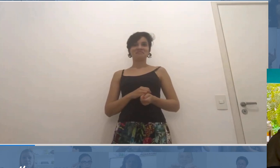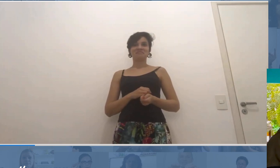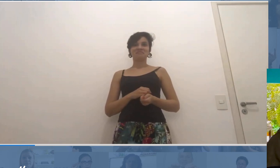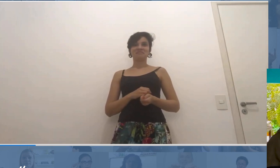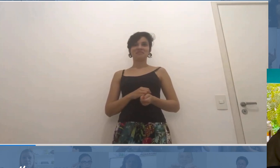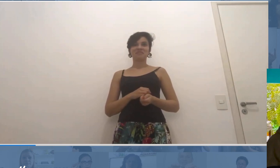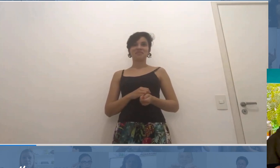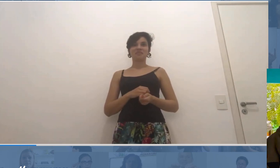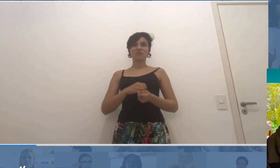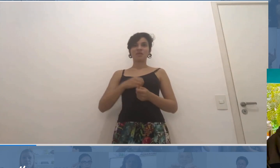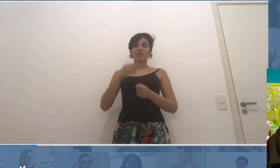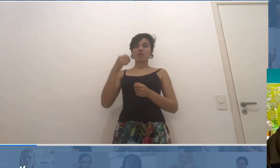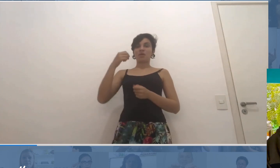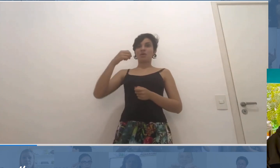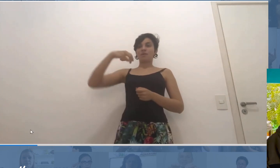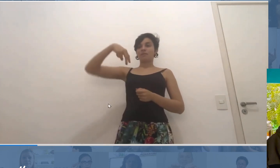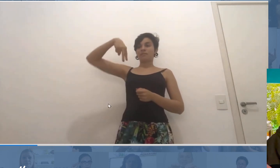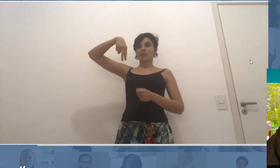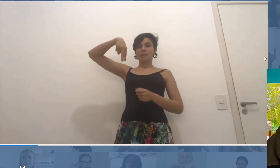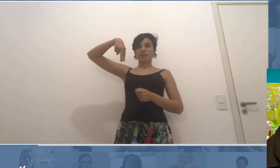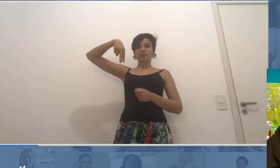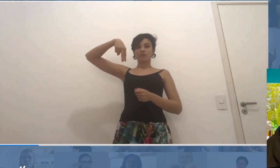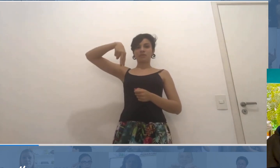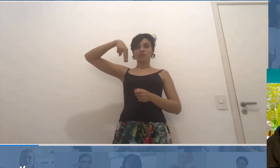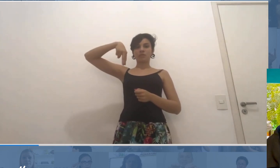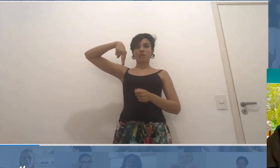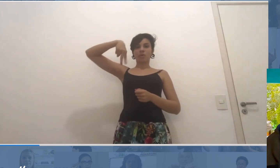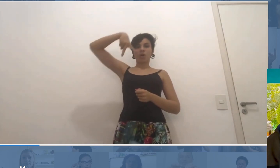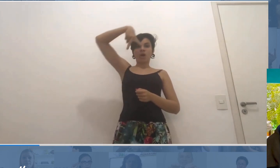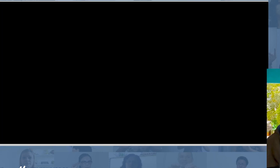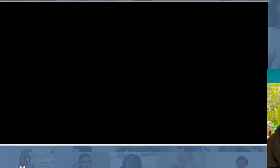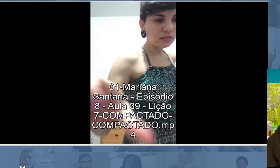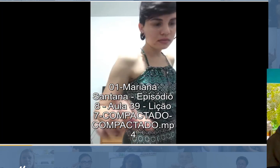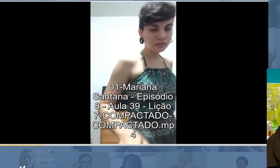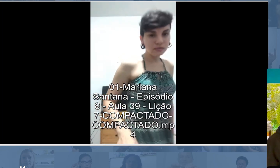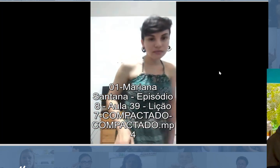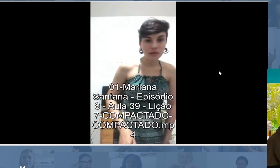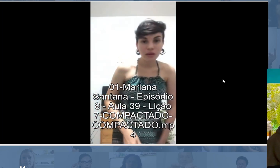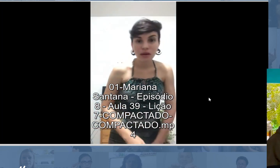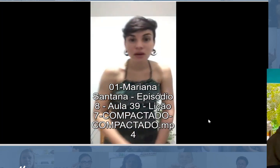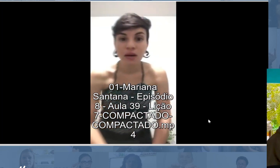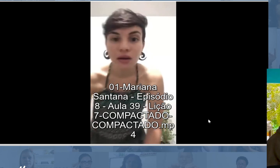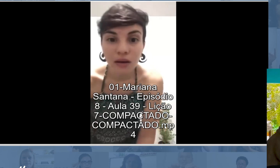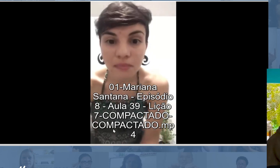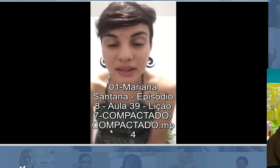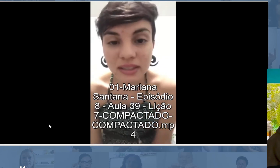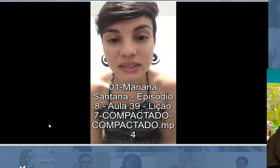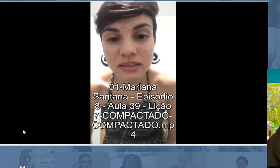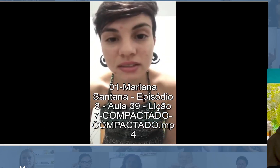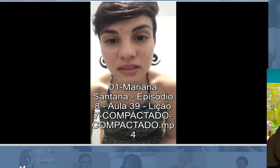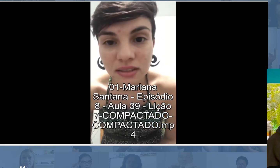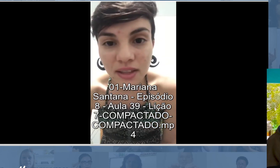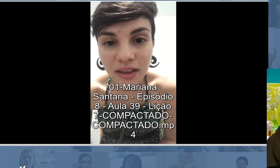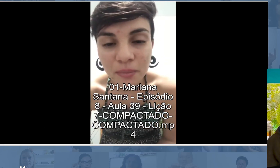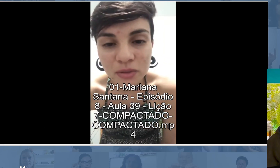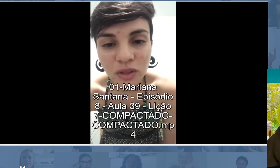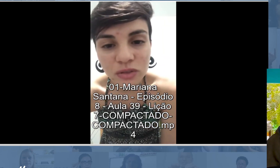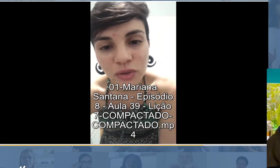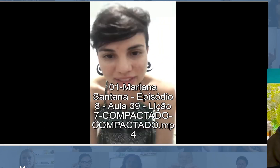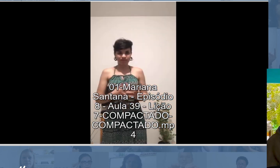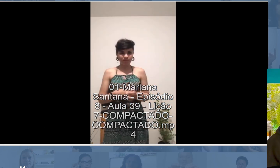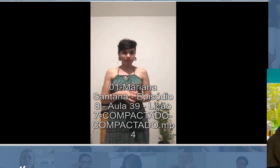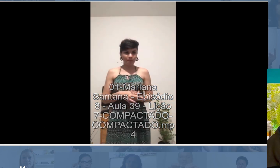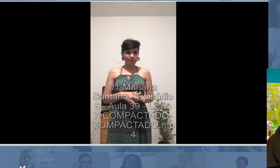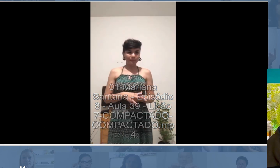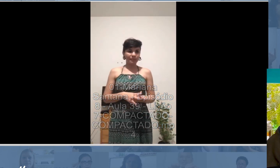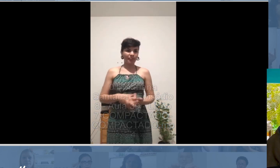fazer. Uma semana de estudos. Normal. Agora olha ela 8 semanas depois. Se apresentou aqui